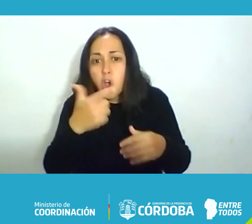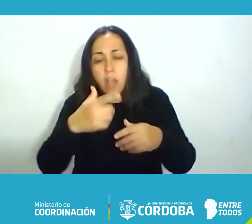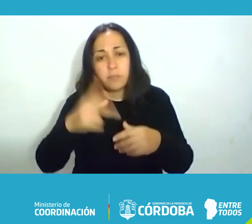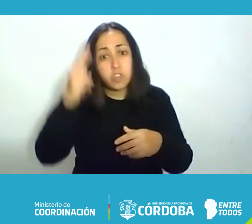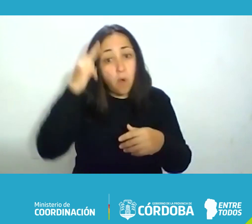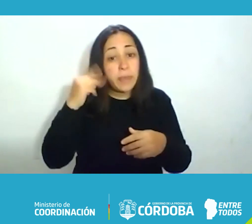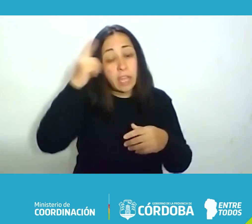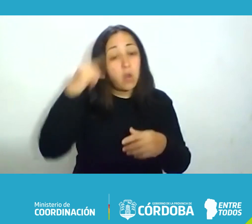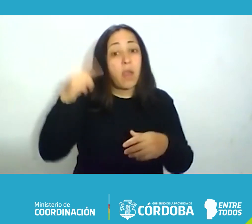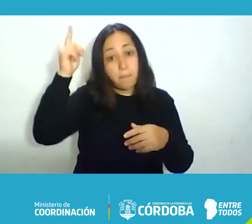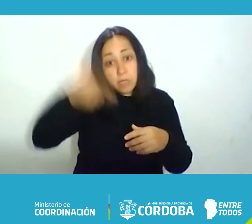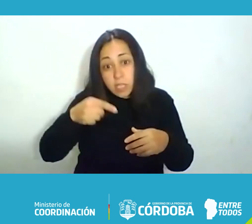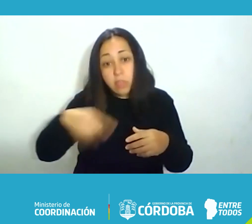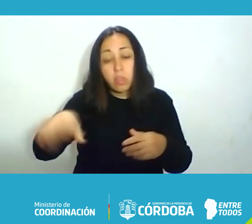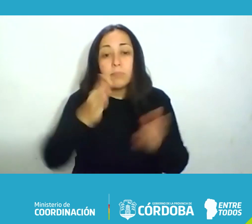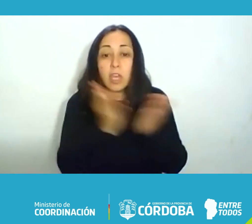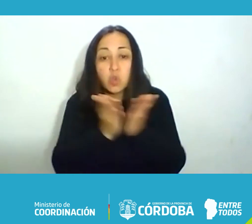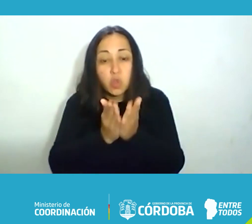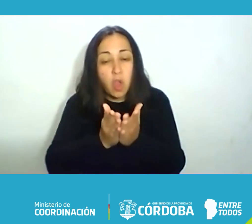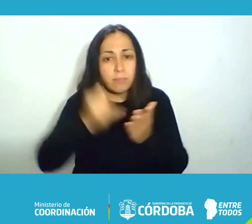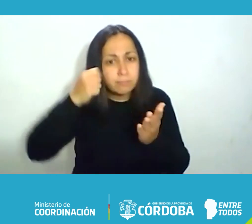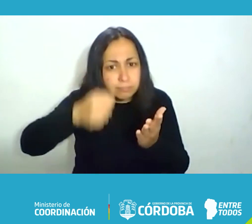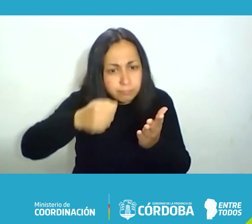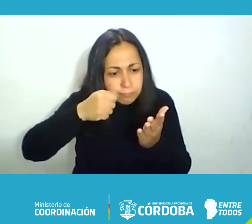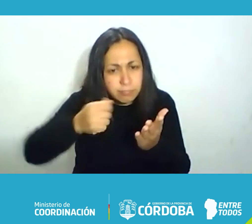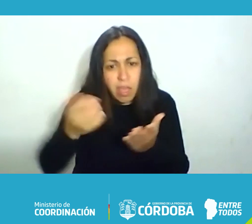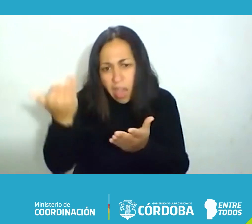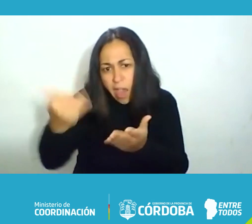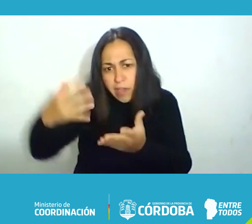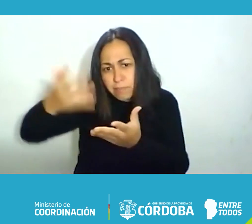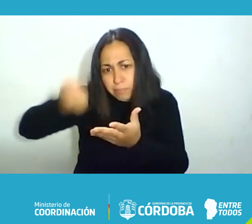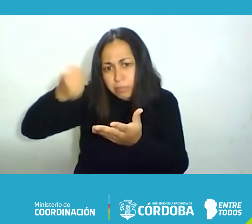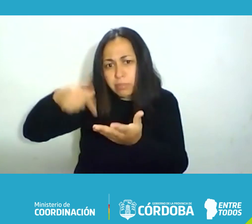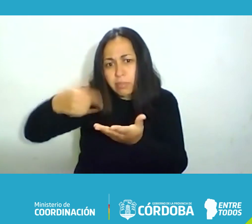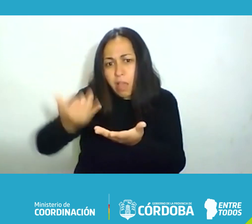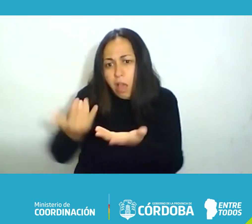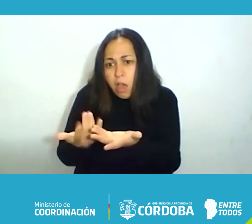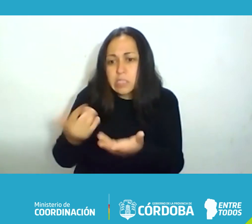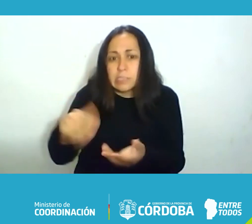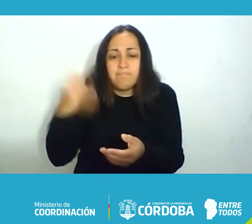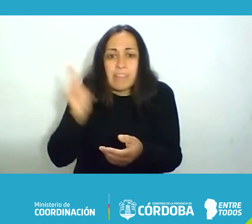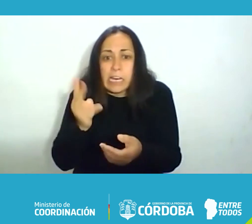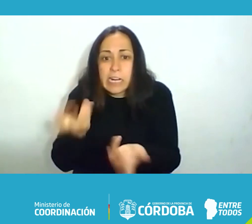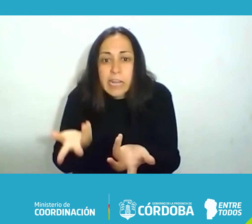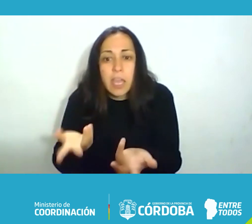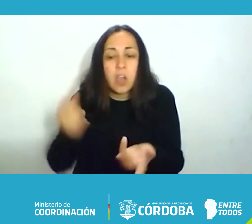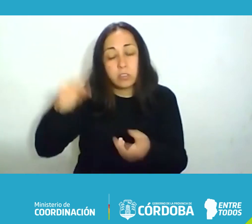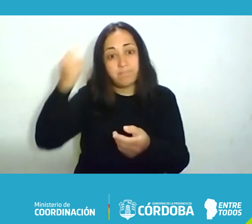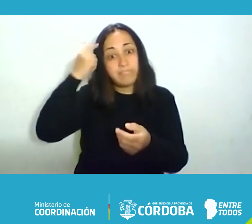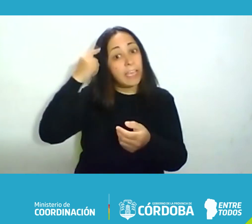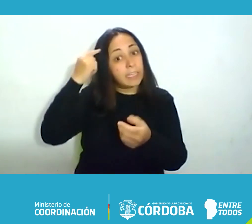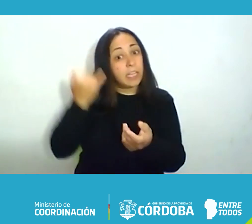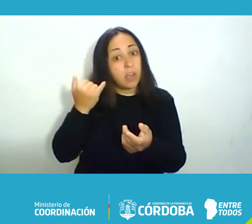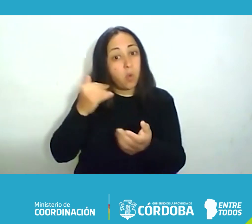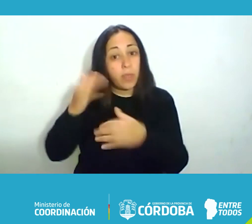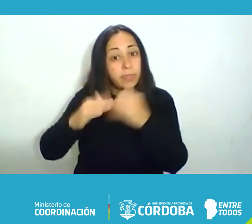29%. Los estudios de arqueología y paleontología determinaron que existen hallazgos previos. Hay zonas más sensibles que se denominaron como riesgo máximo y que serán tenidos en cuenta a